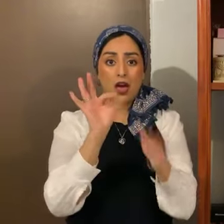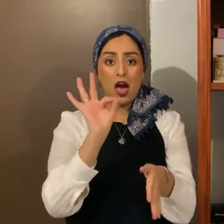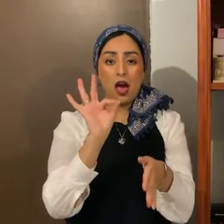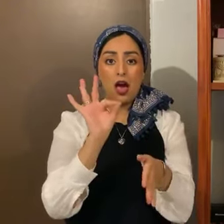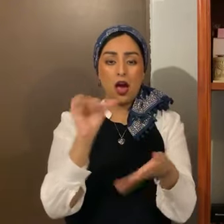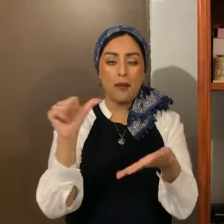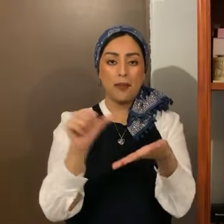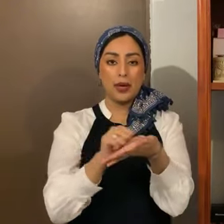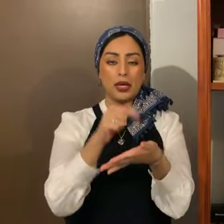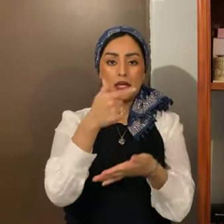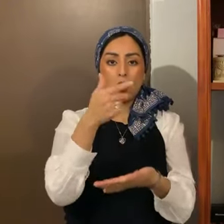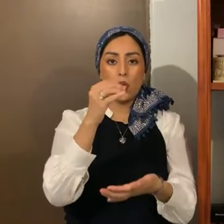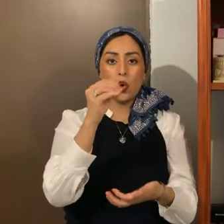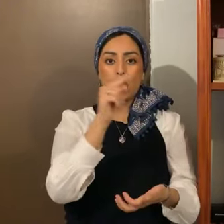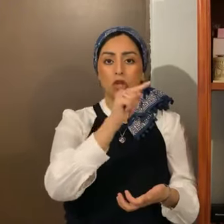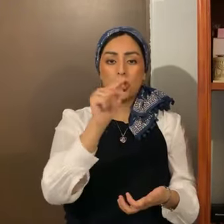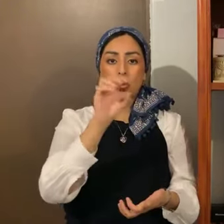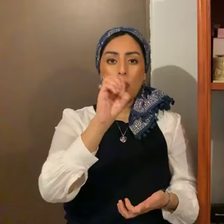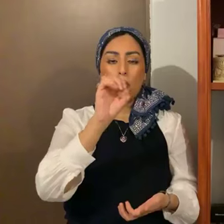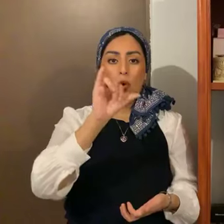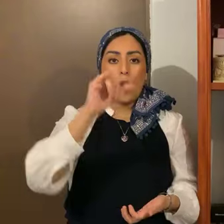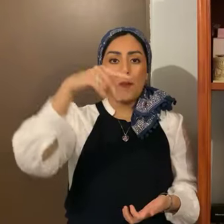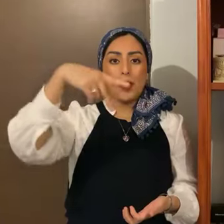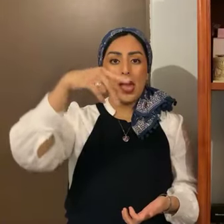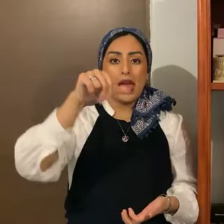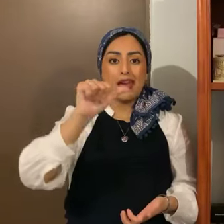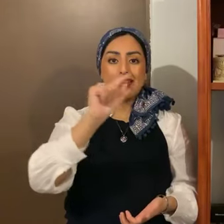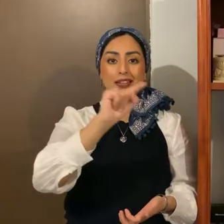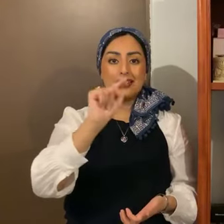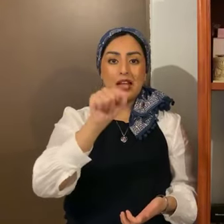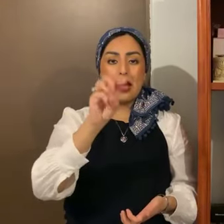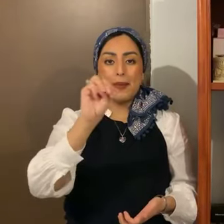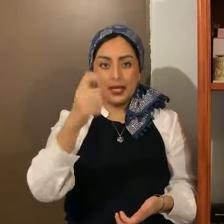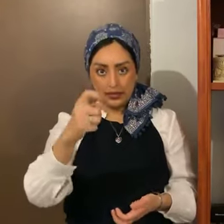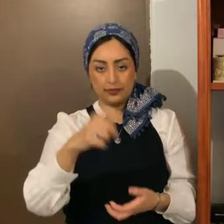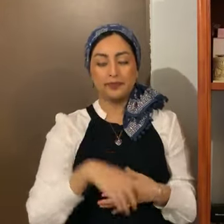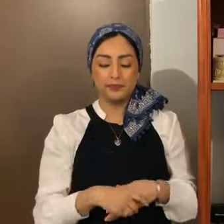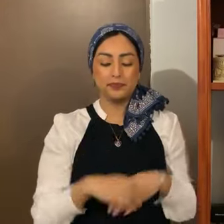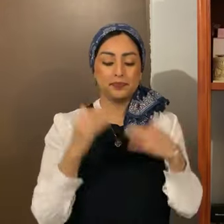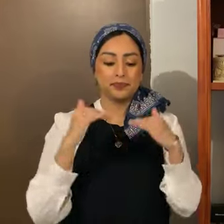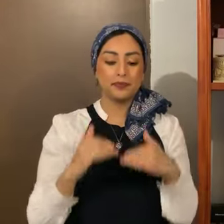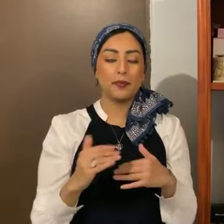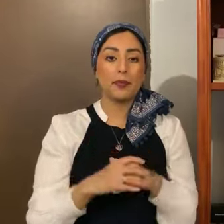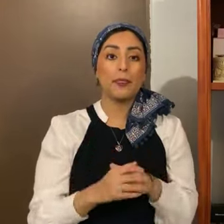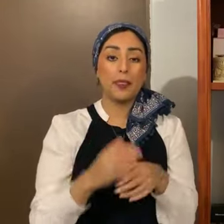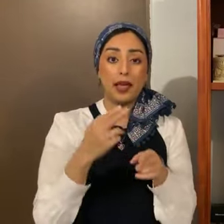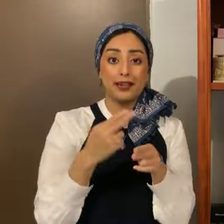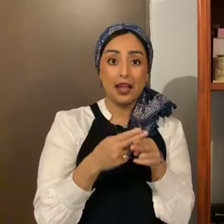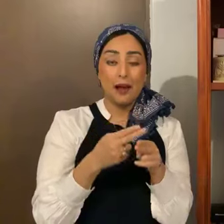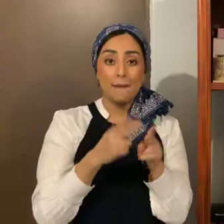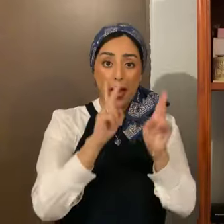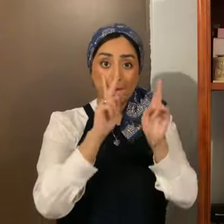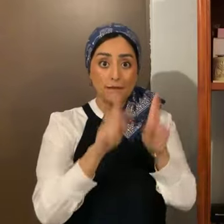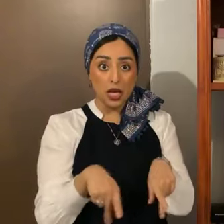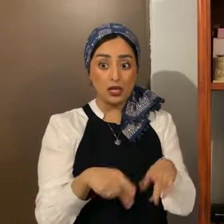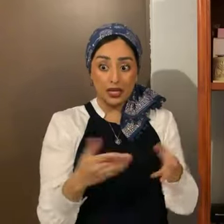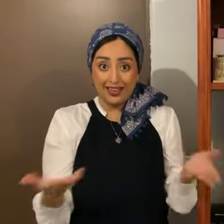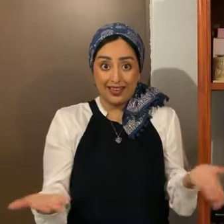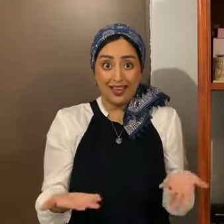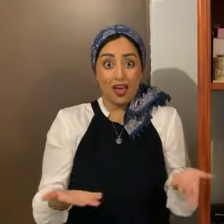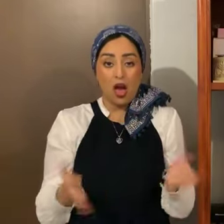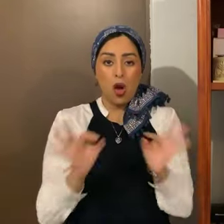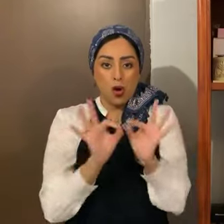gozoypaz.mx. Ahora, mucha atención. El nombre de una persona aquí en la tierra representa quién es él.